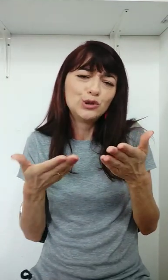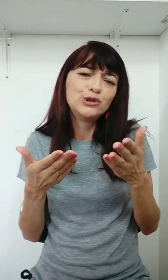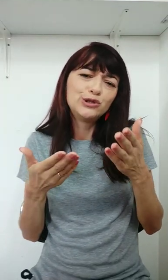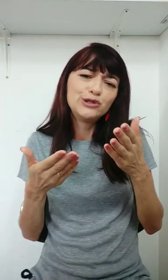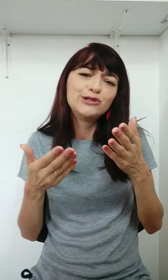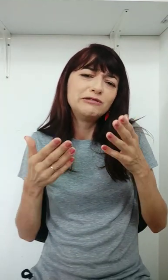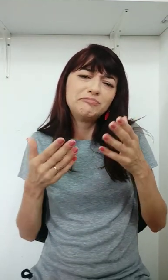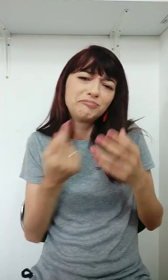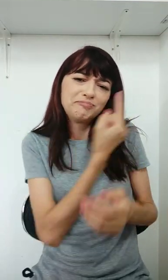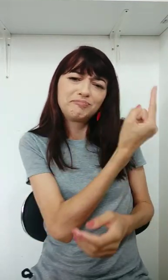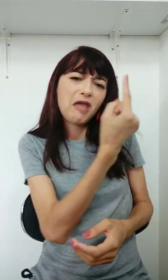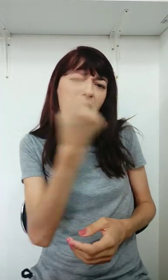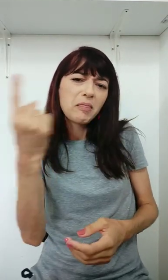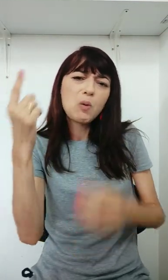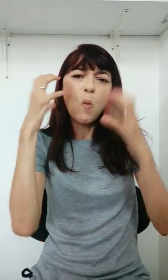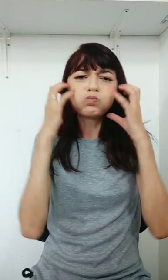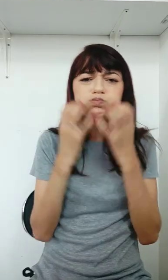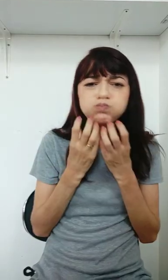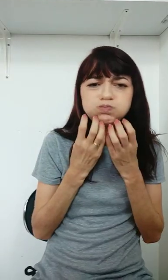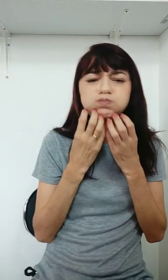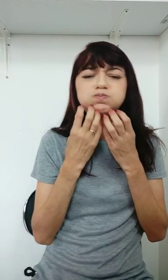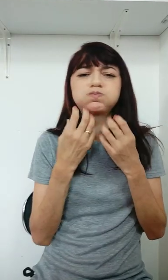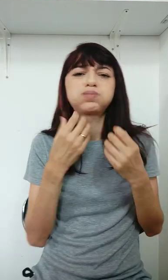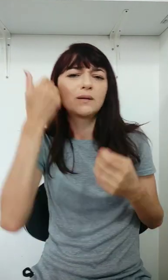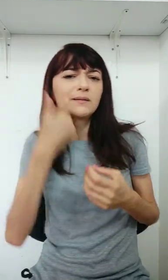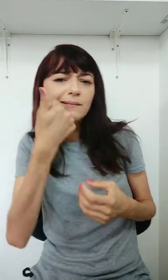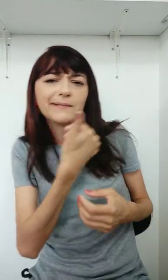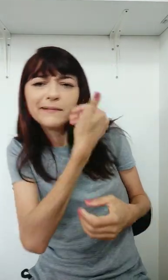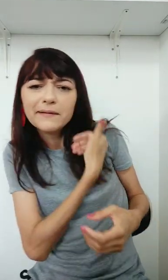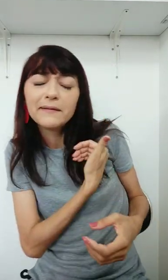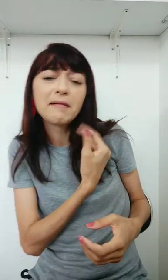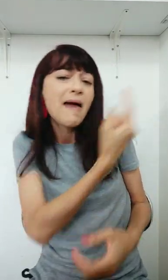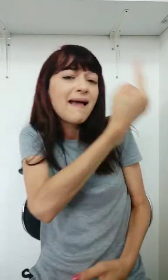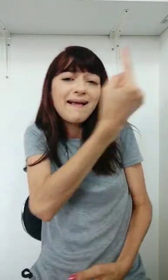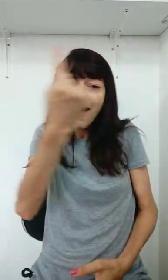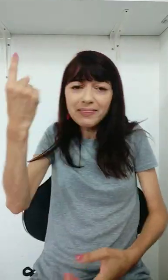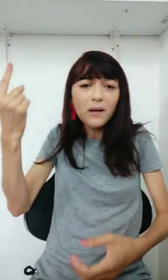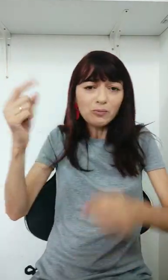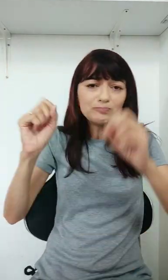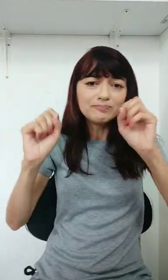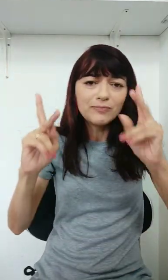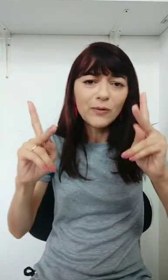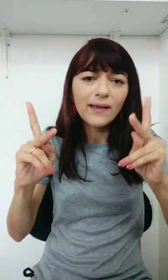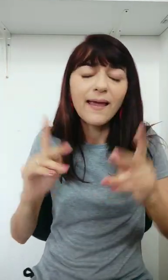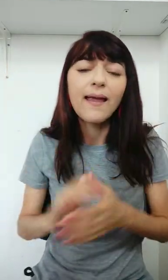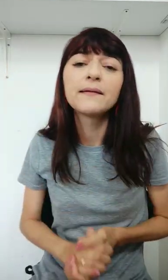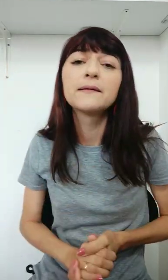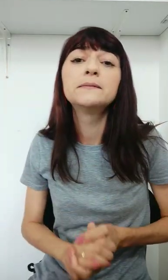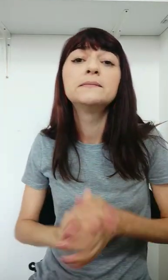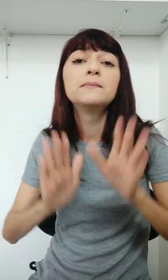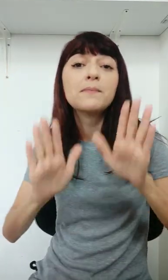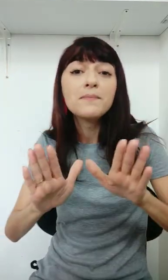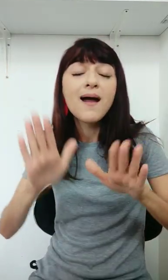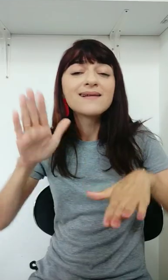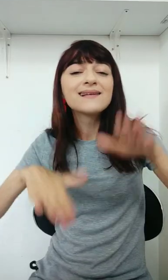acabar fazendo a barba, vai ter esse mesmo costume, não é? Hoje, por exemplo, estão criando hábitos, né? Tem muita pessoa aí que está deixando